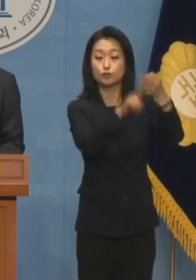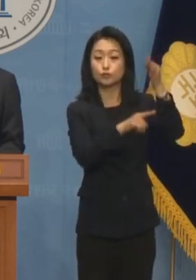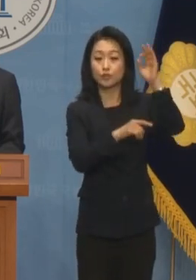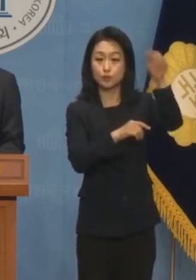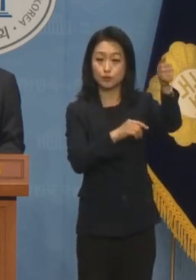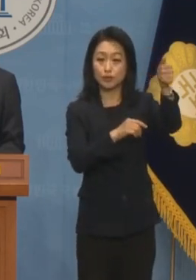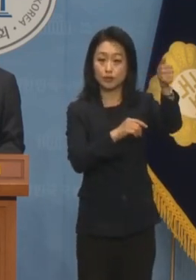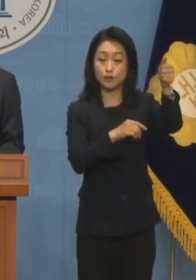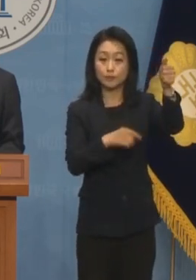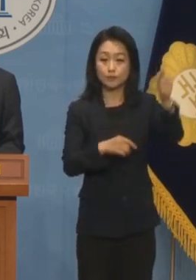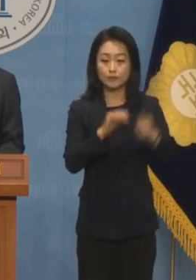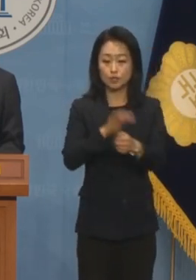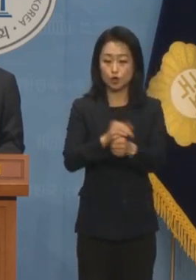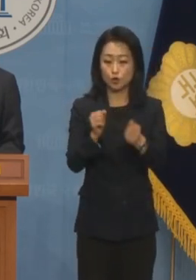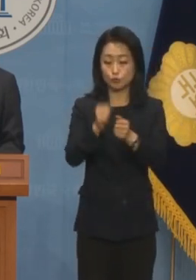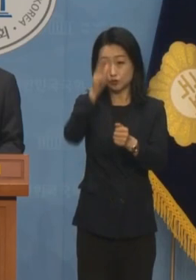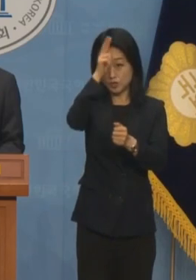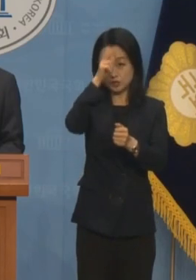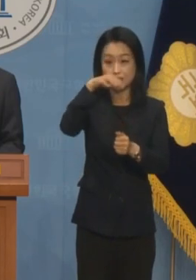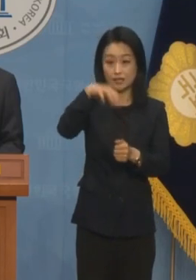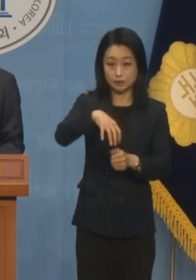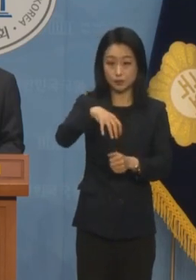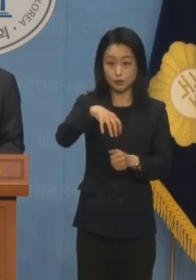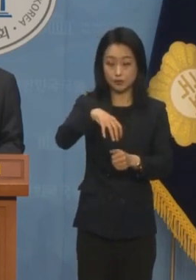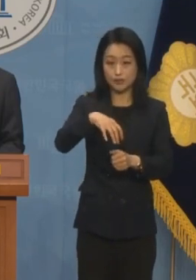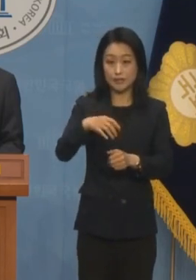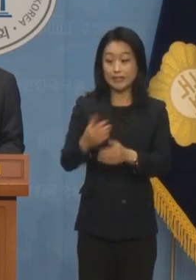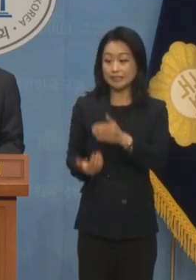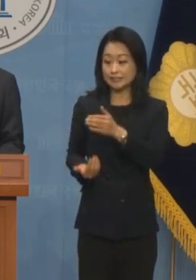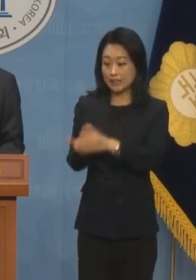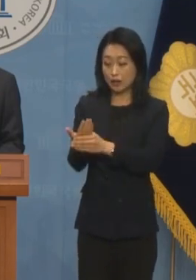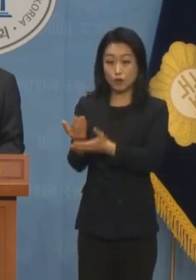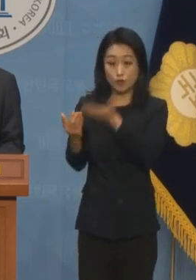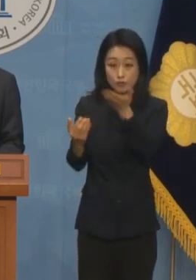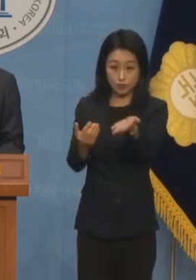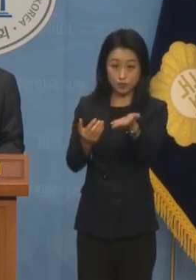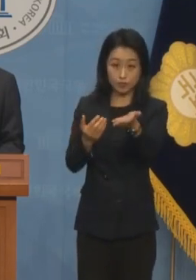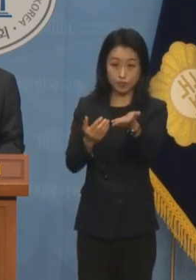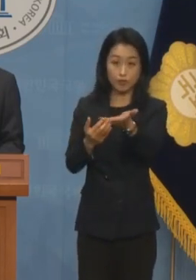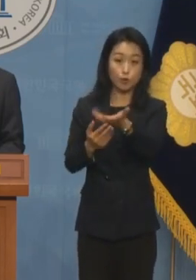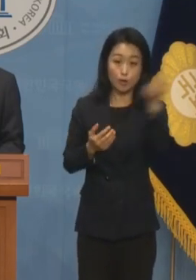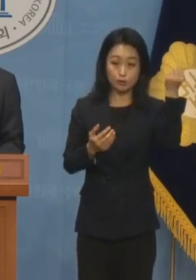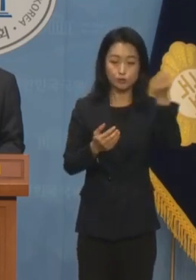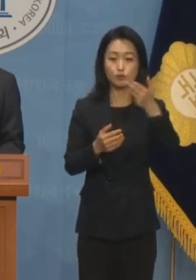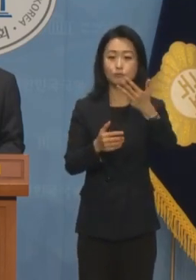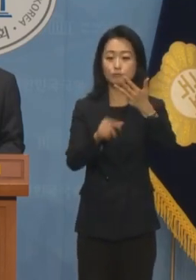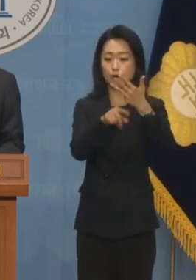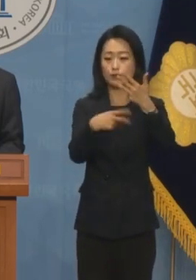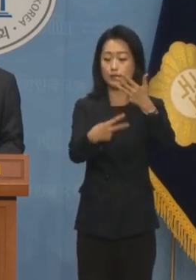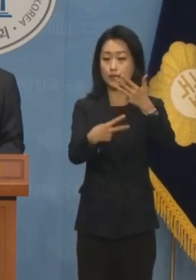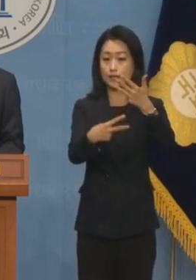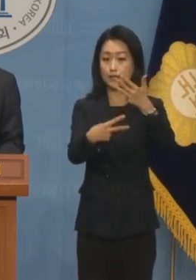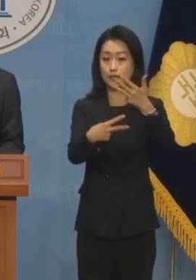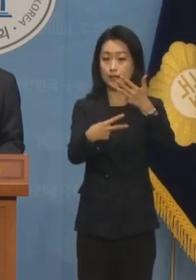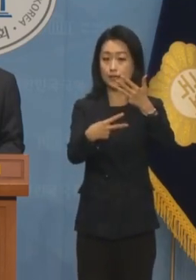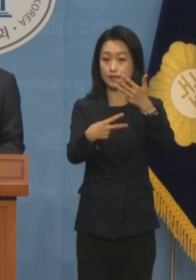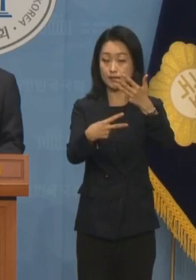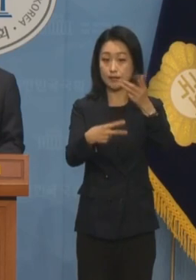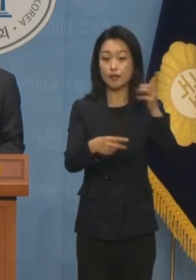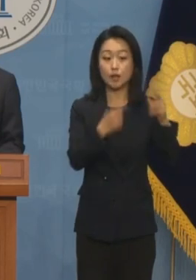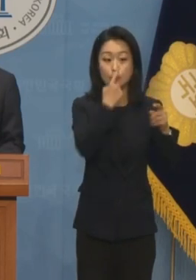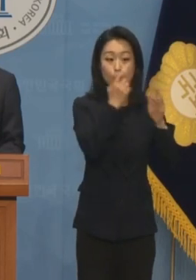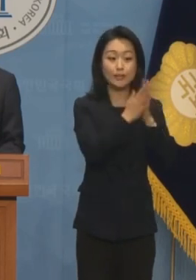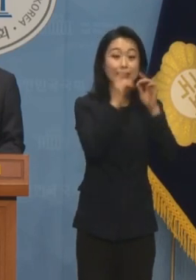대통령은 경북경찰청으로부터 사건 회수가 이루어진 8월 2일 본인 명의